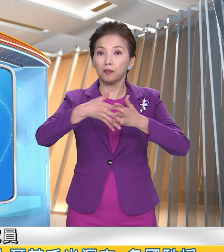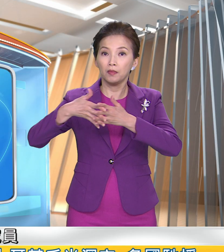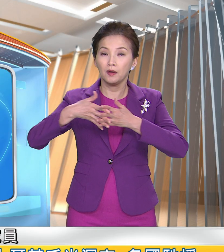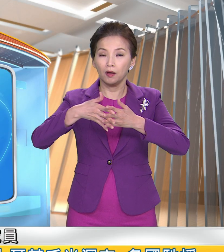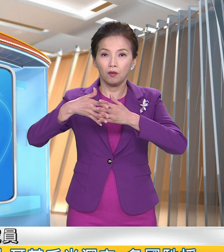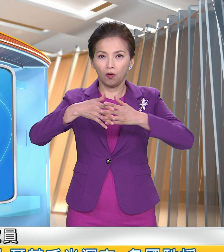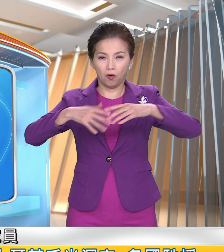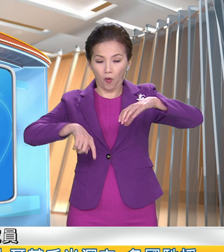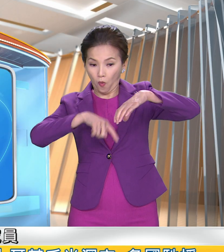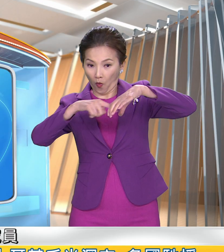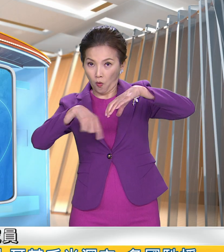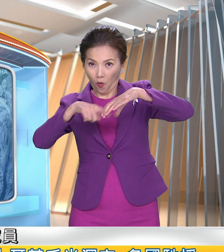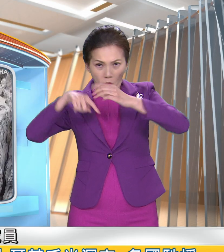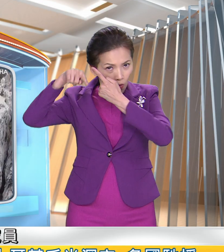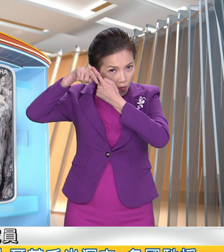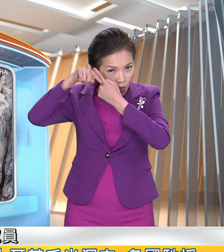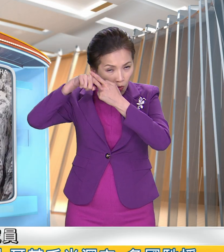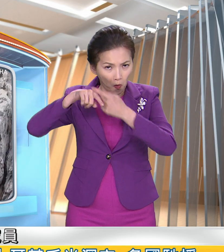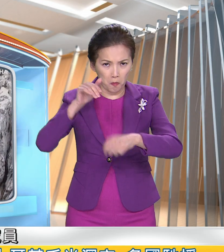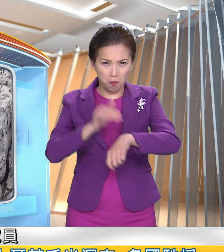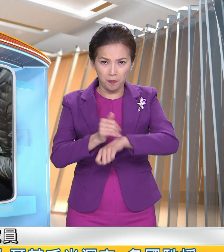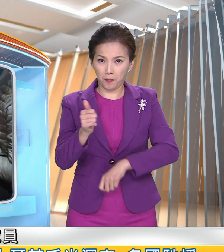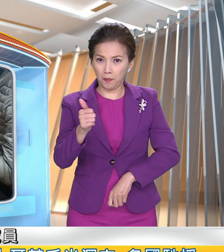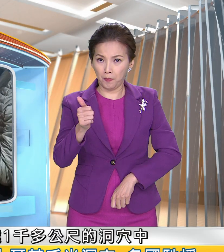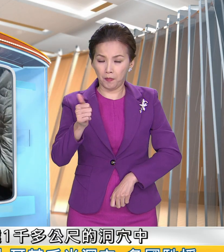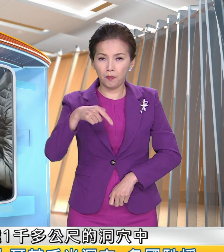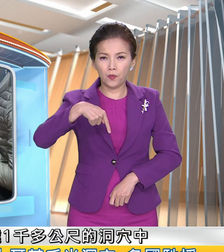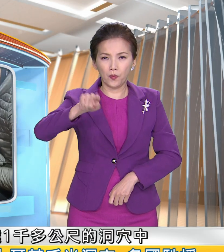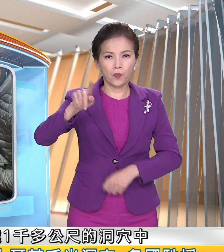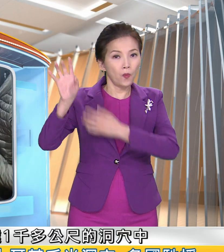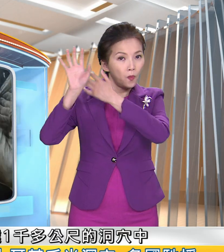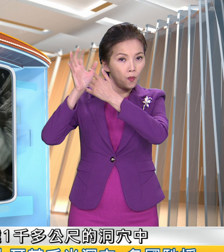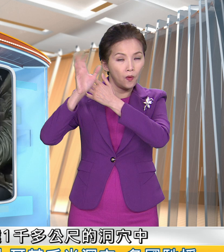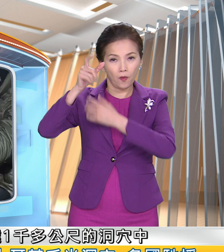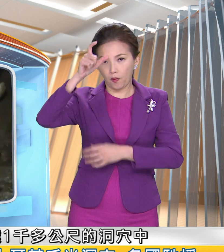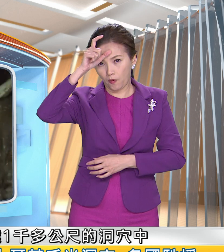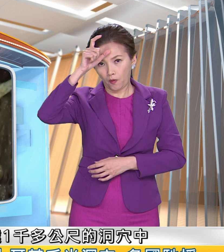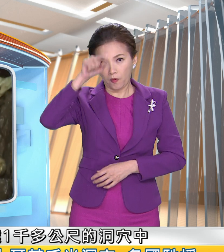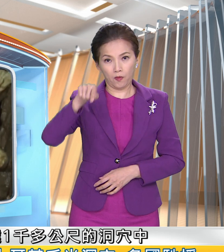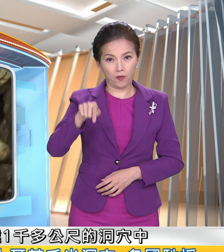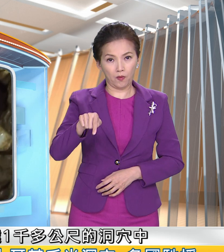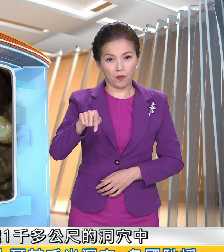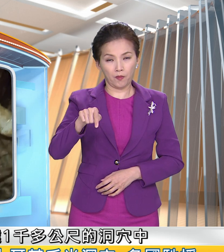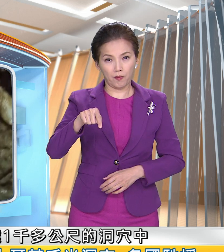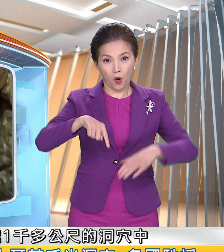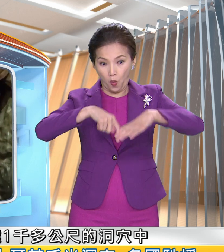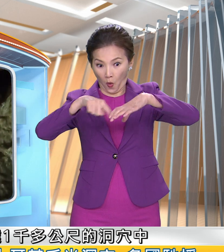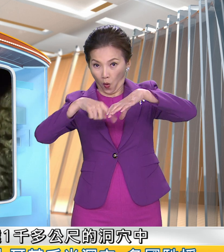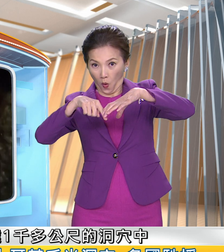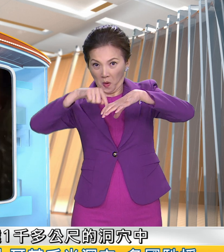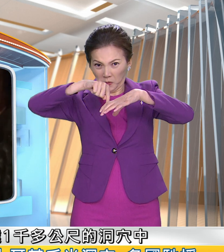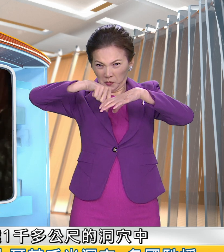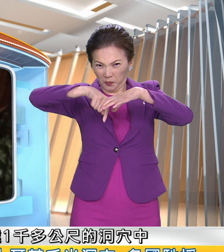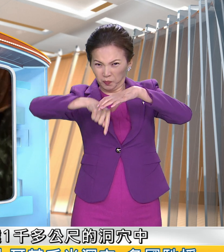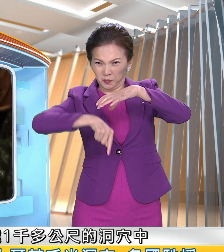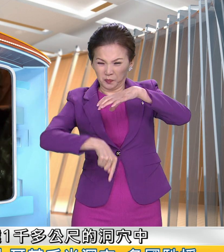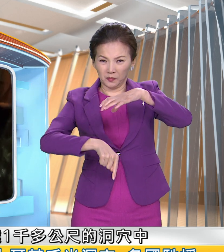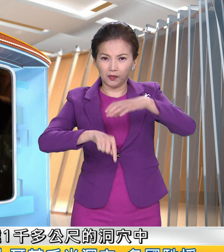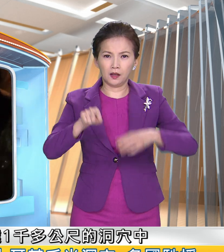美国一名洞穴研究员在土耳其一处深达1000多公尺的洞穴当中进